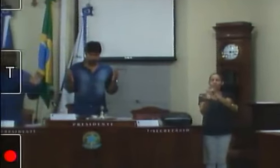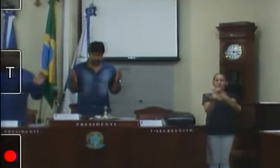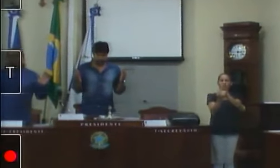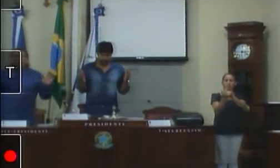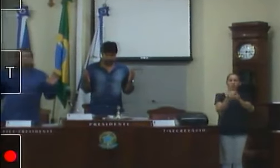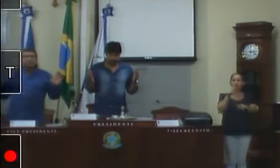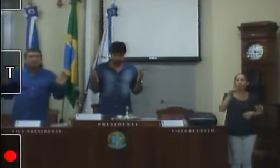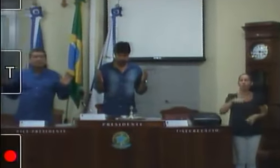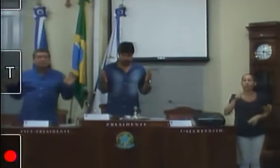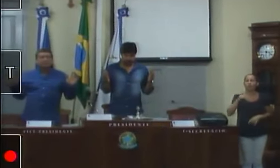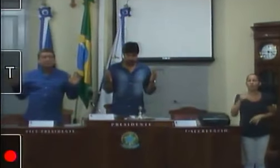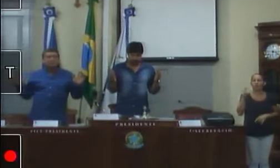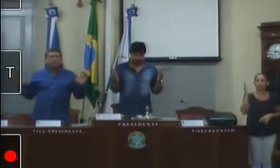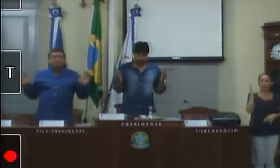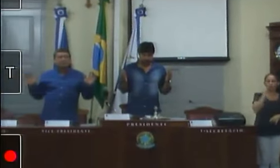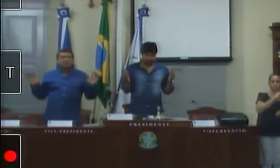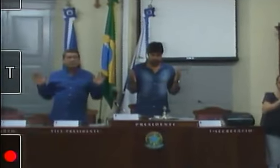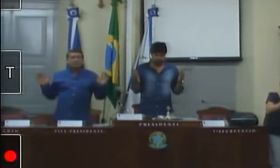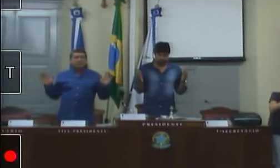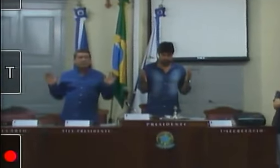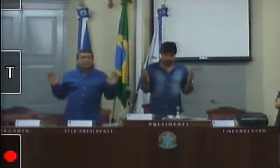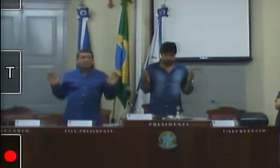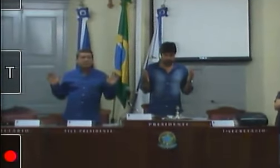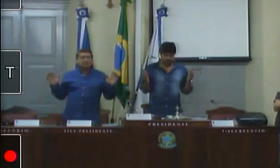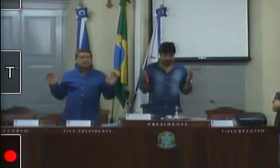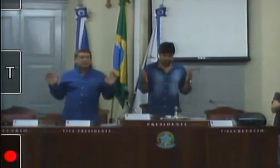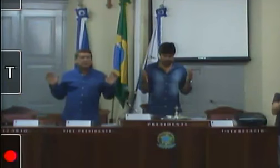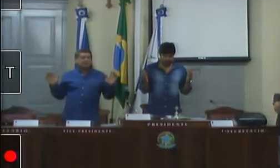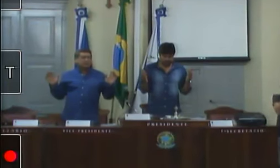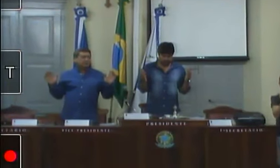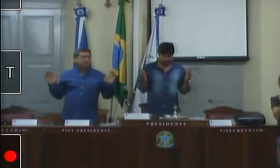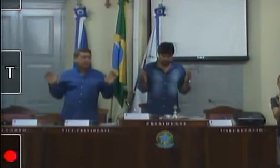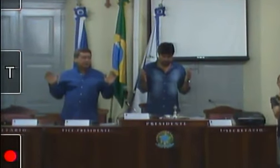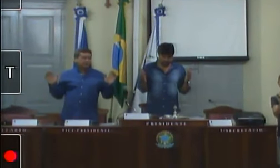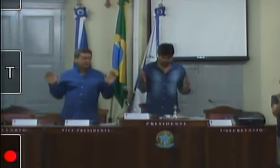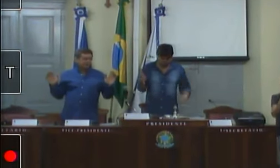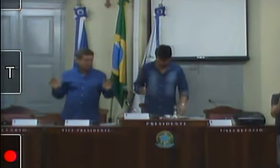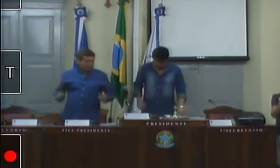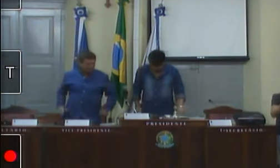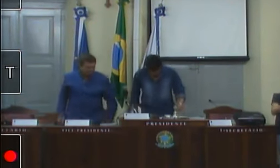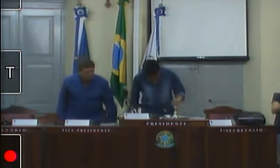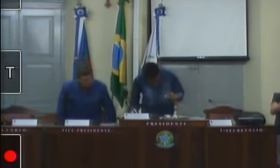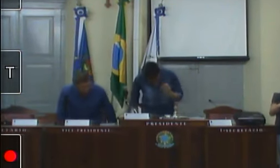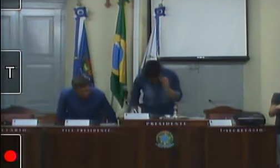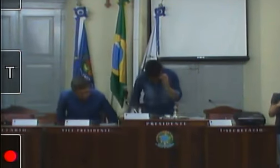perdoamos a quem nos tem ofendido. Não nos deixeis cair em tentação, mas livrai-nos do mal. Amém.